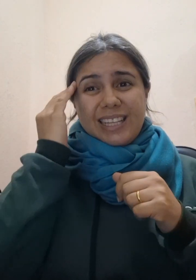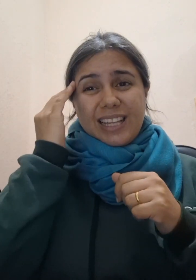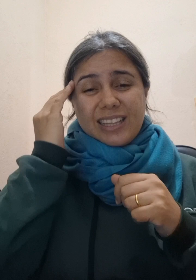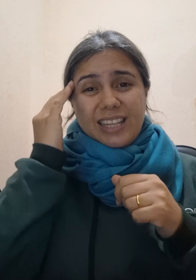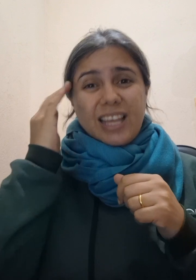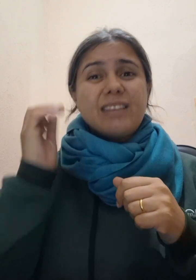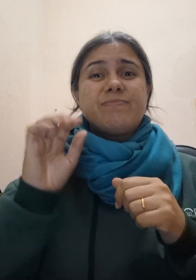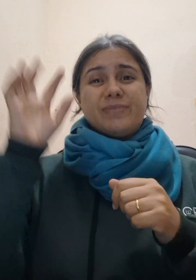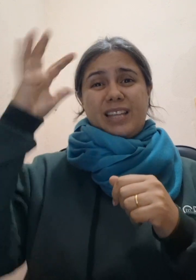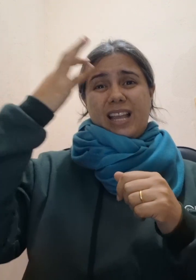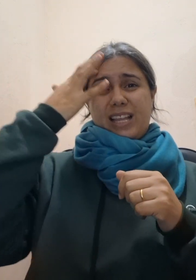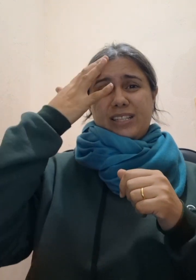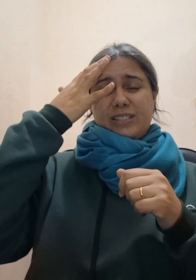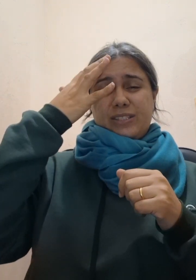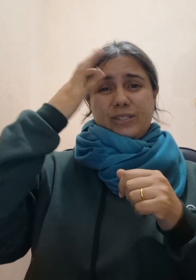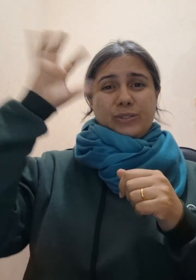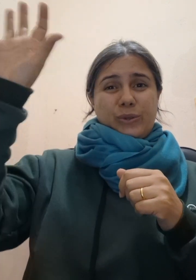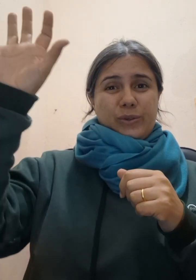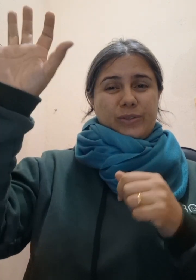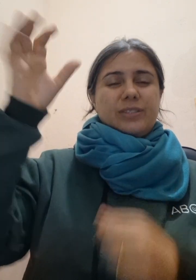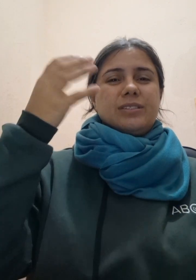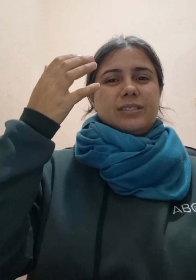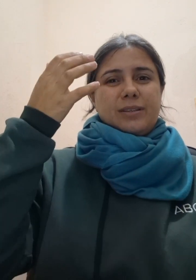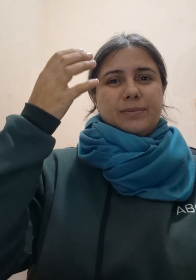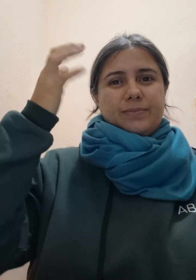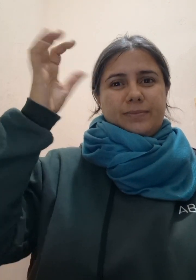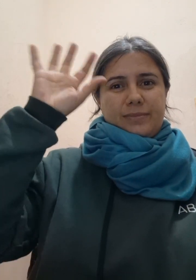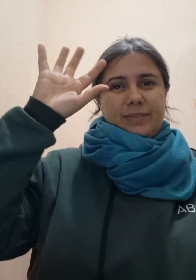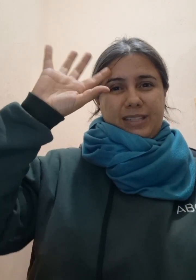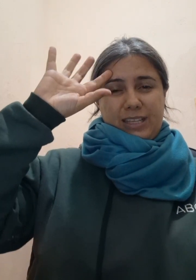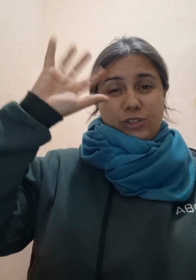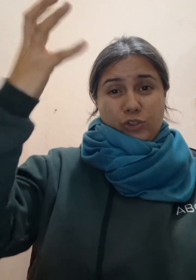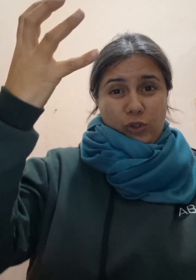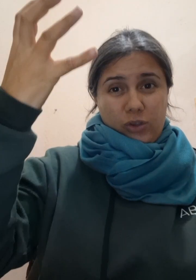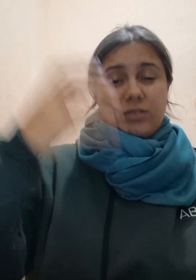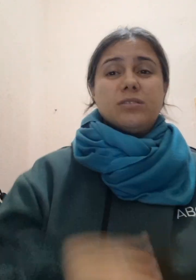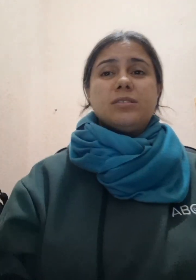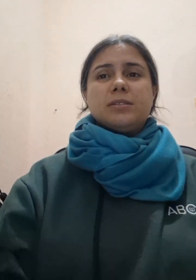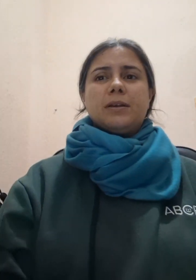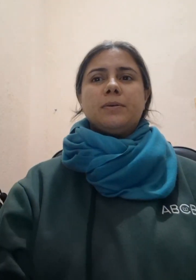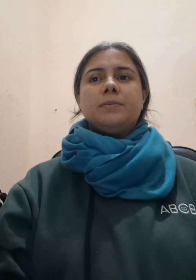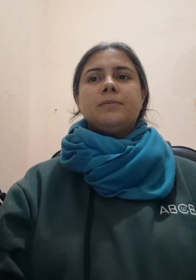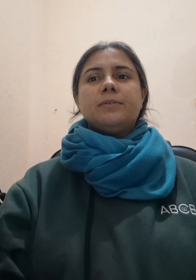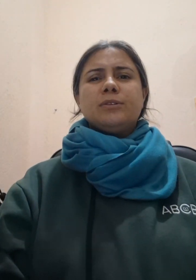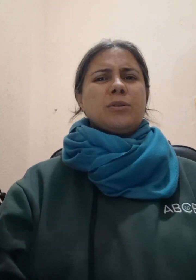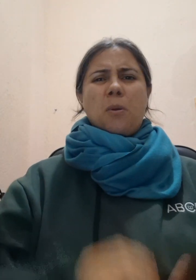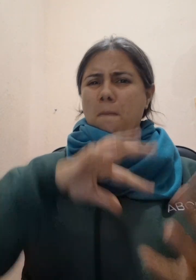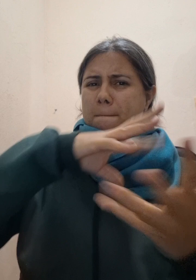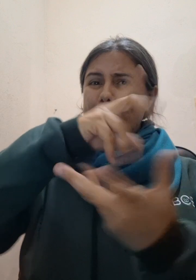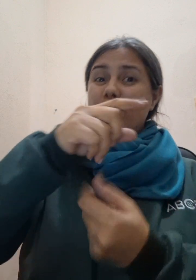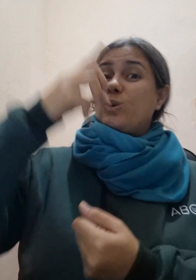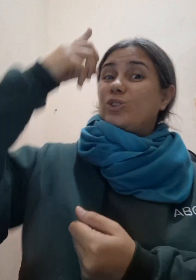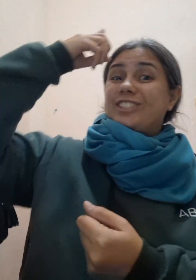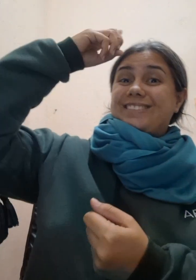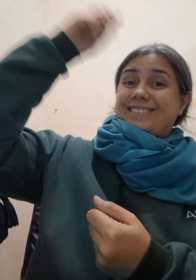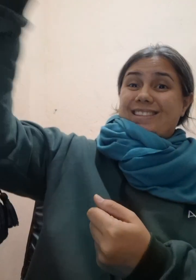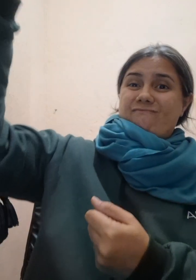burro, ignorante. Nós precisamos, né, entender que a